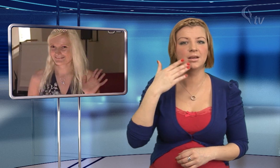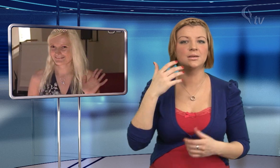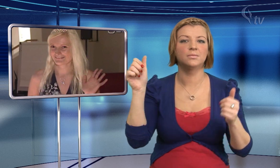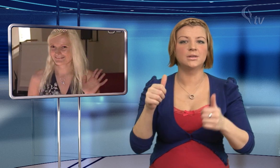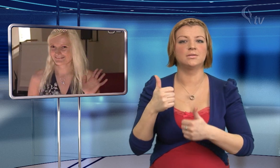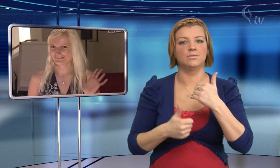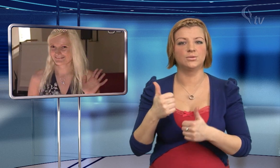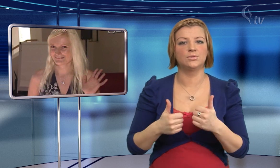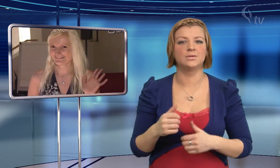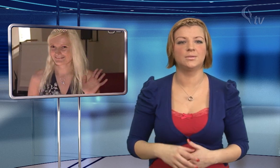missivõistlustel.